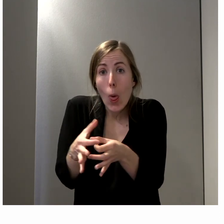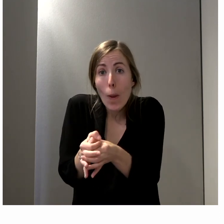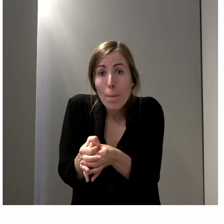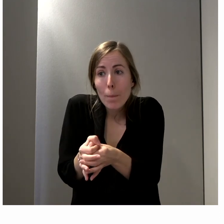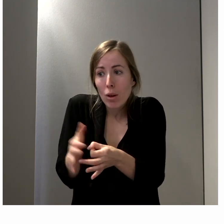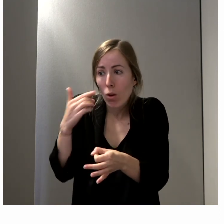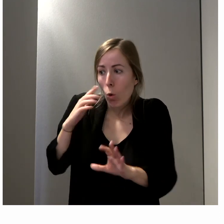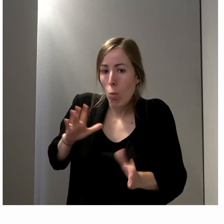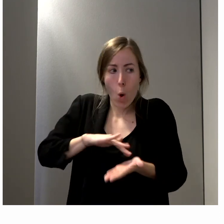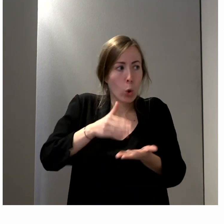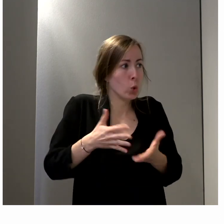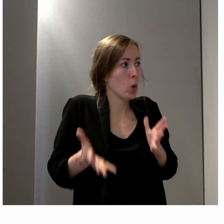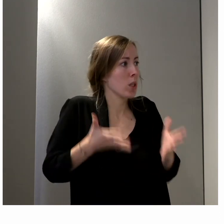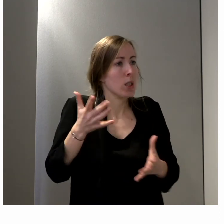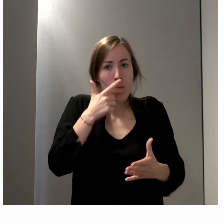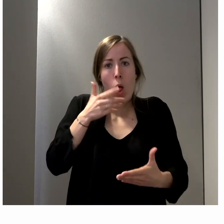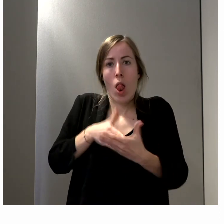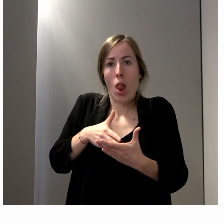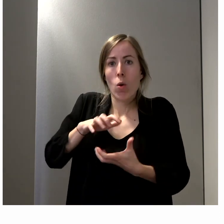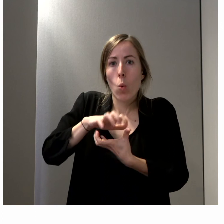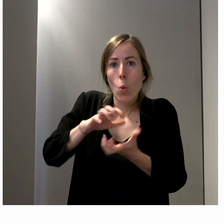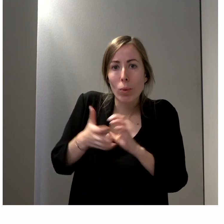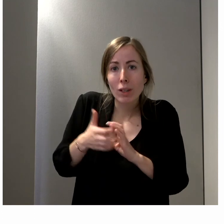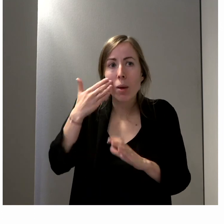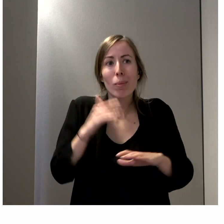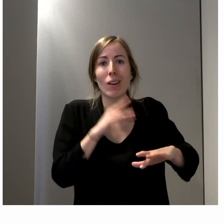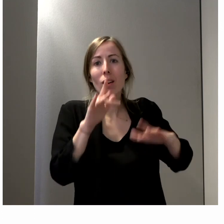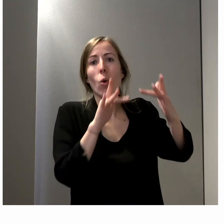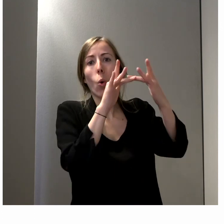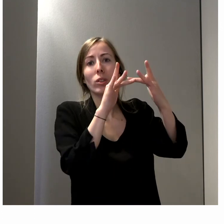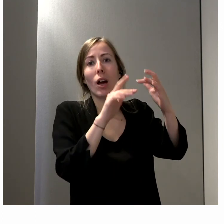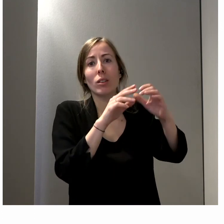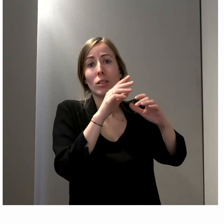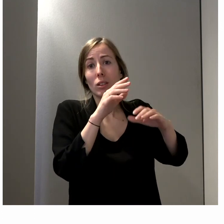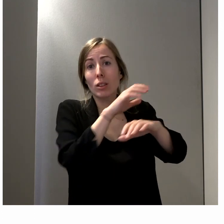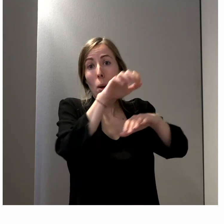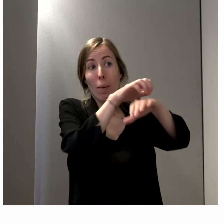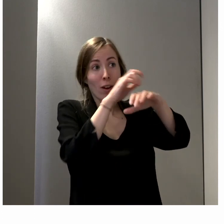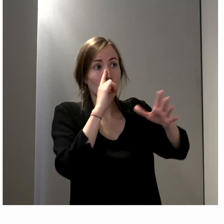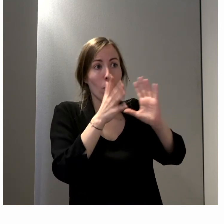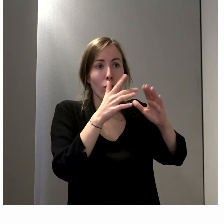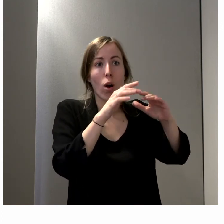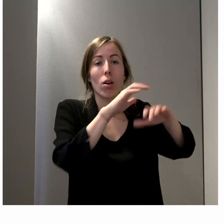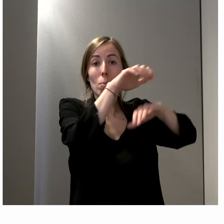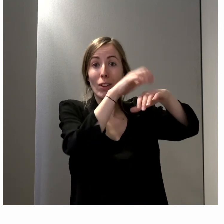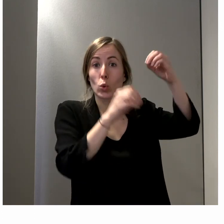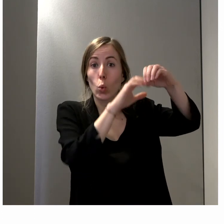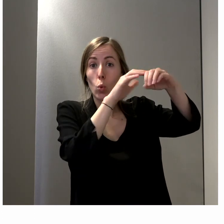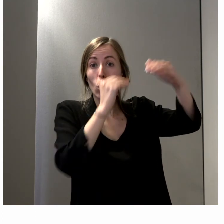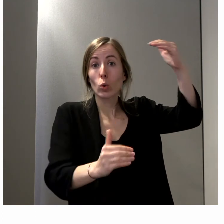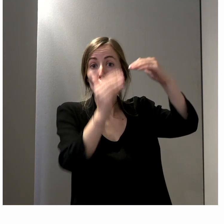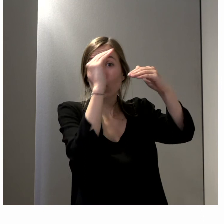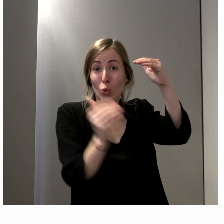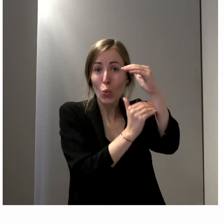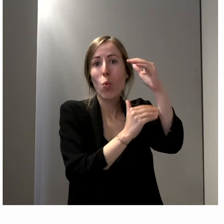ça peut être un peu compliqué. Quand vous contactez la préfecture, je ne suis pas sûre que dans toutes les préfectures ou les sous-préfectures de France, on